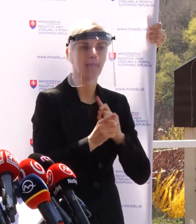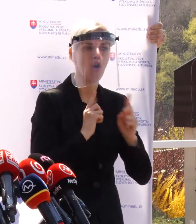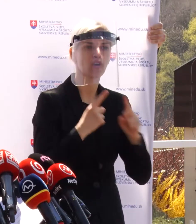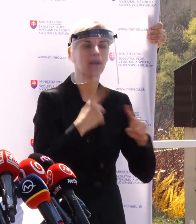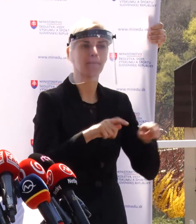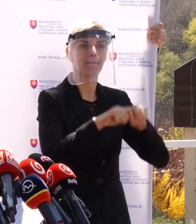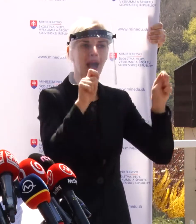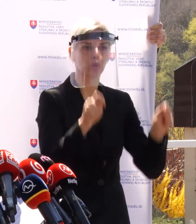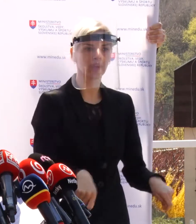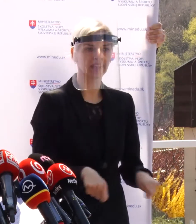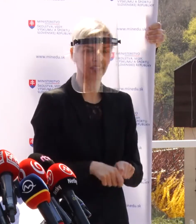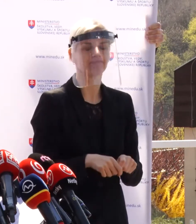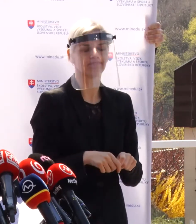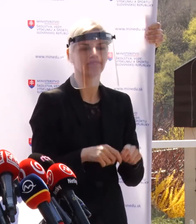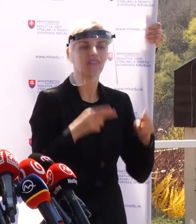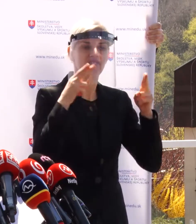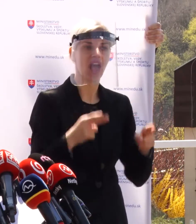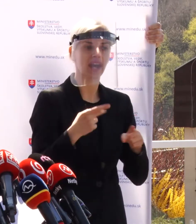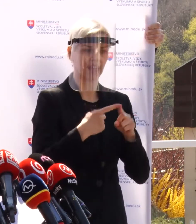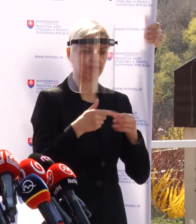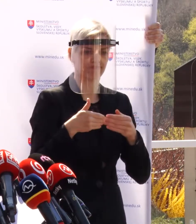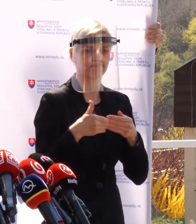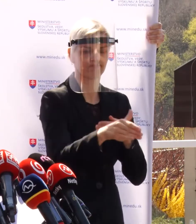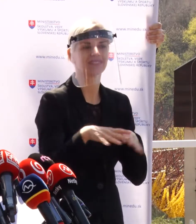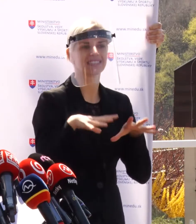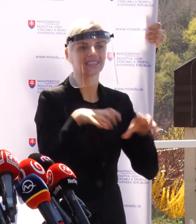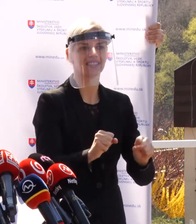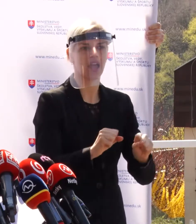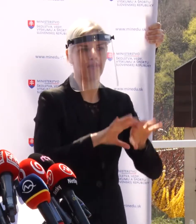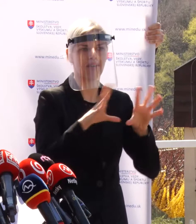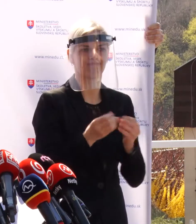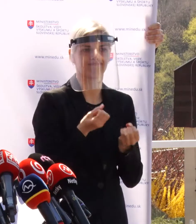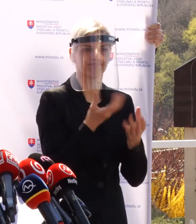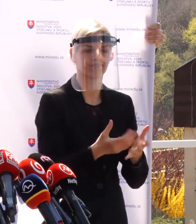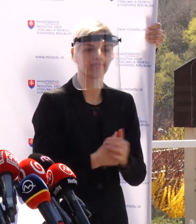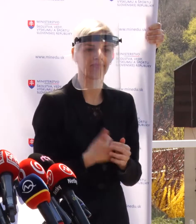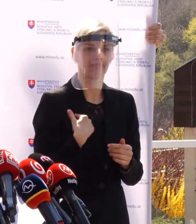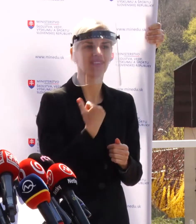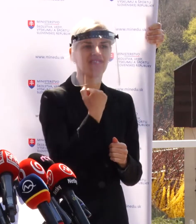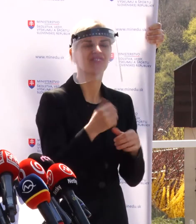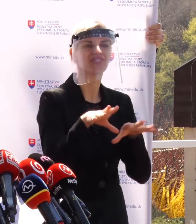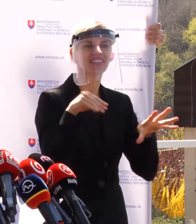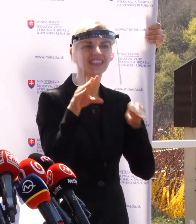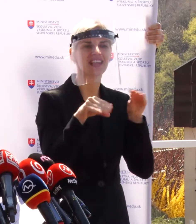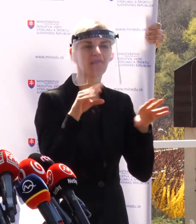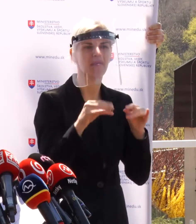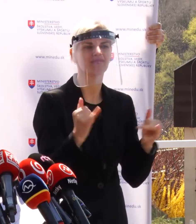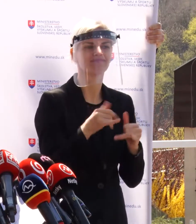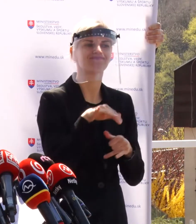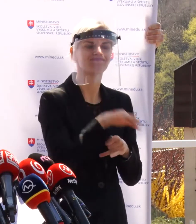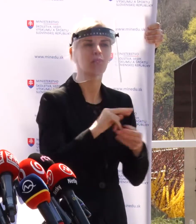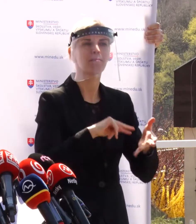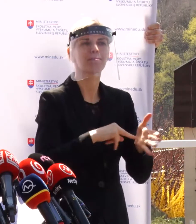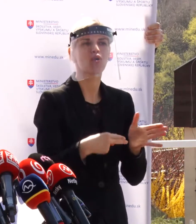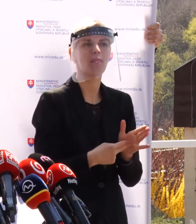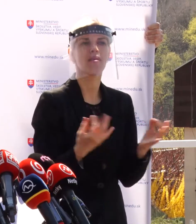na tom pracovať a verím, že veľmi rýchlo to stihneme. My vnímame naozaj problémy zo